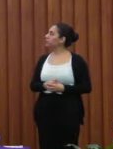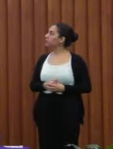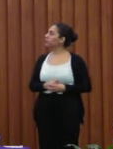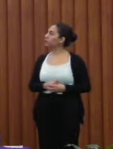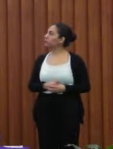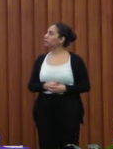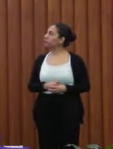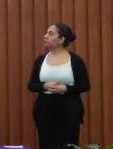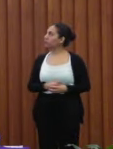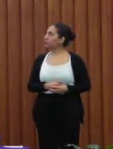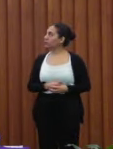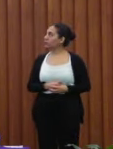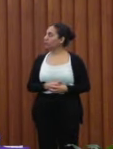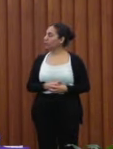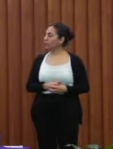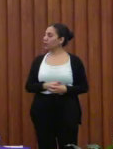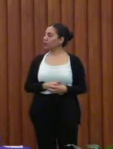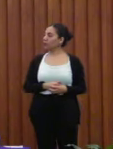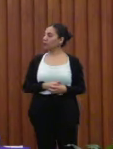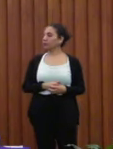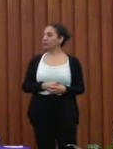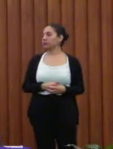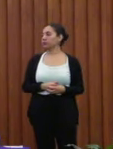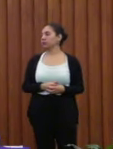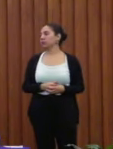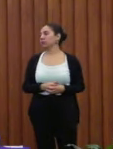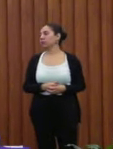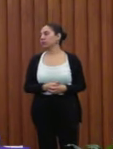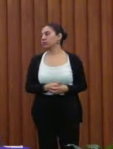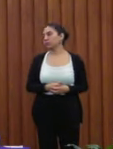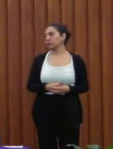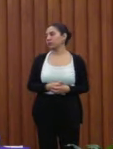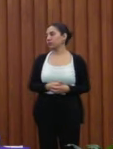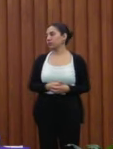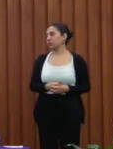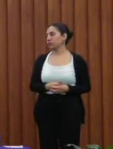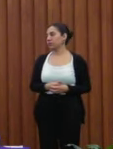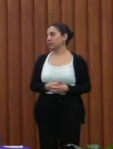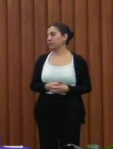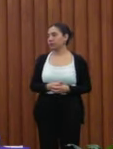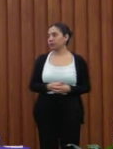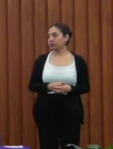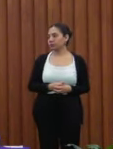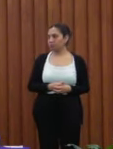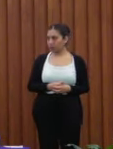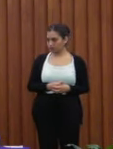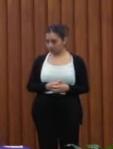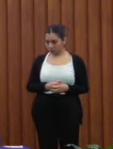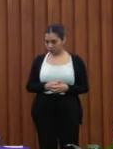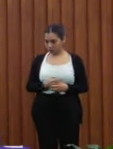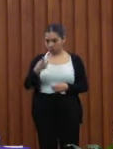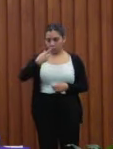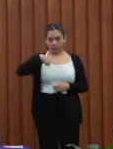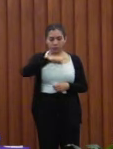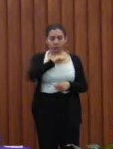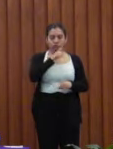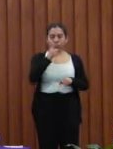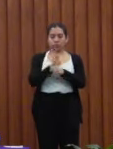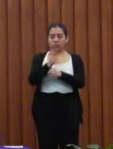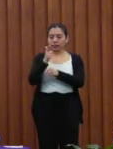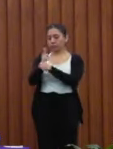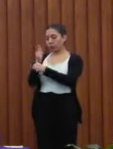Del arma que... Déjenme decirles que los asesinos, lo que nosotros hemos encontrado es que los patrones